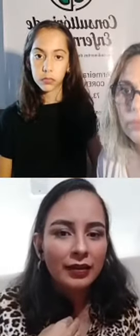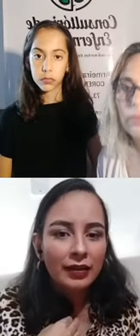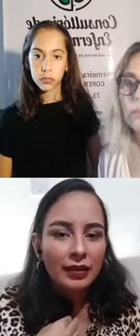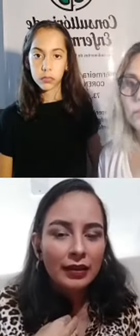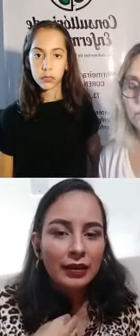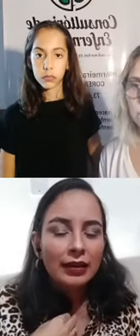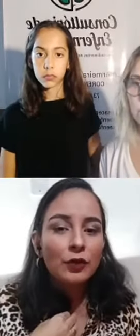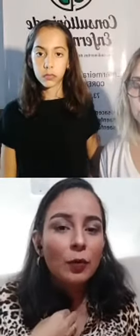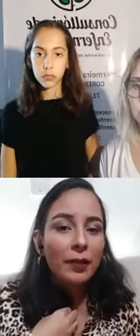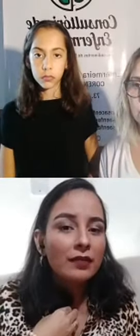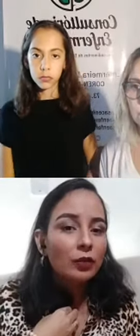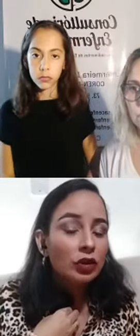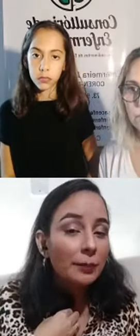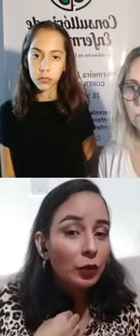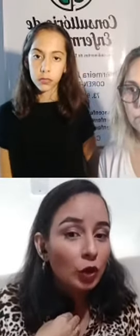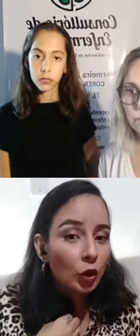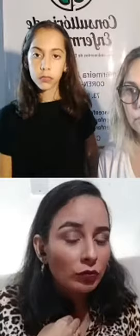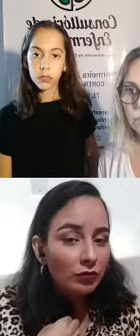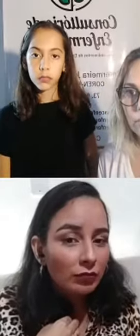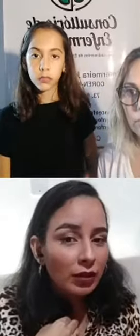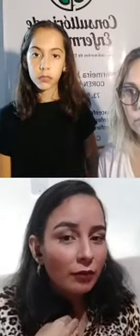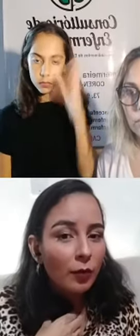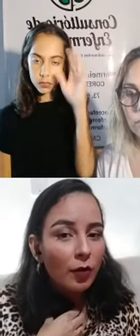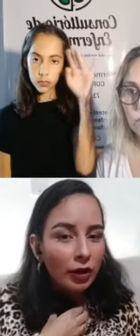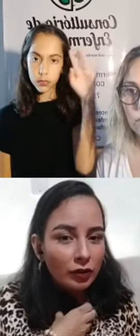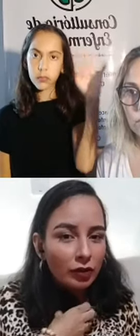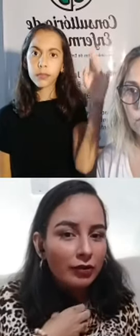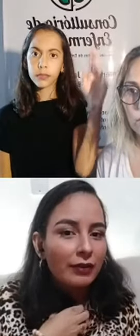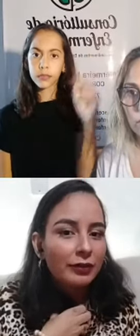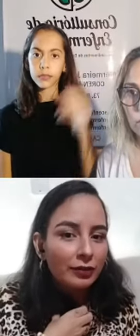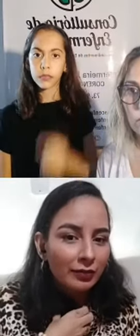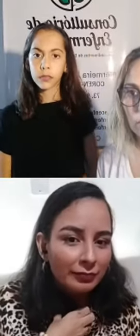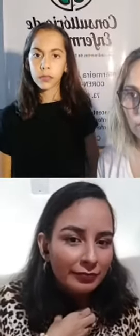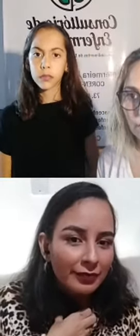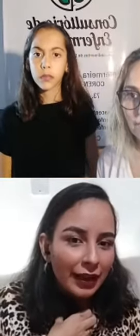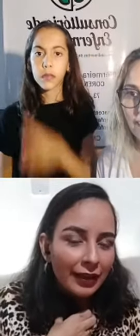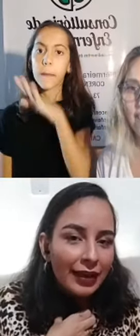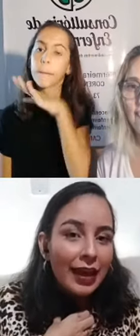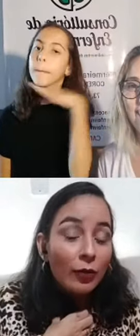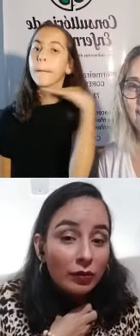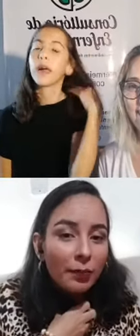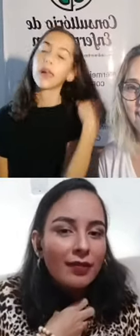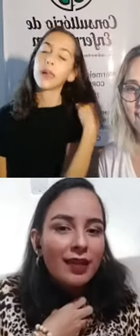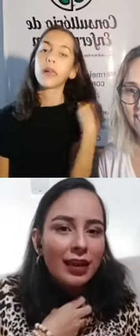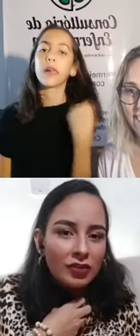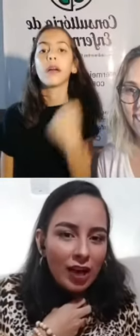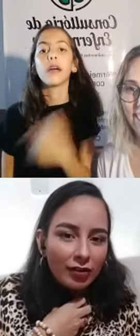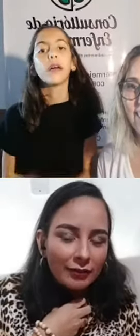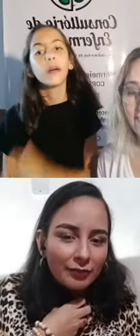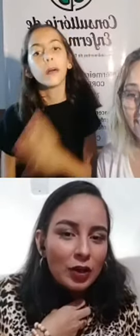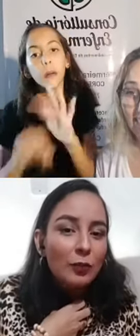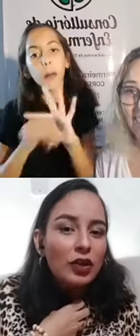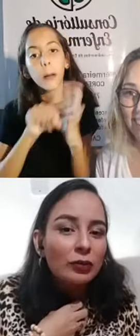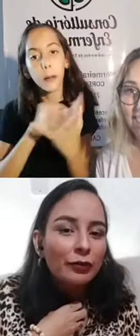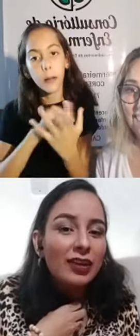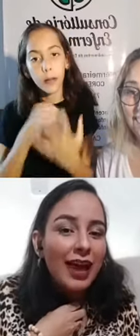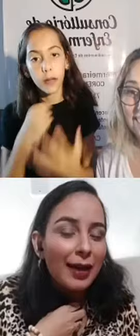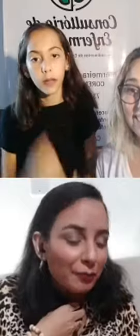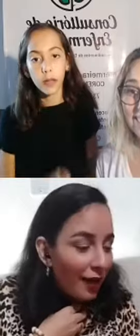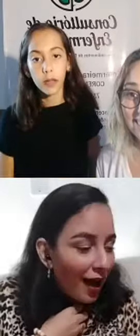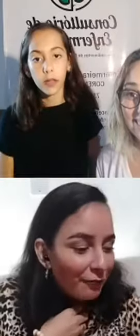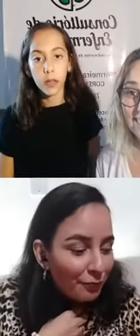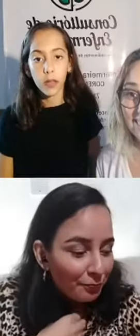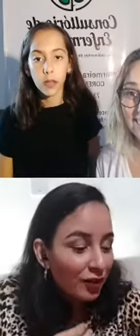né? Que fico pensando o tempo todo que eu vou morrer de coronavírus, né? Eu indo para uma sala de aula e o menino